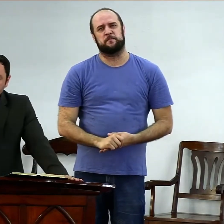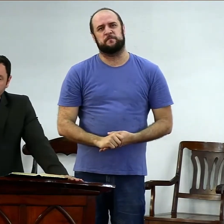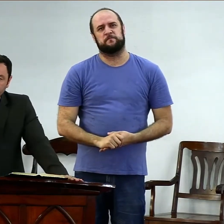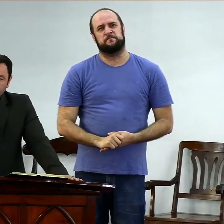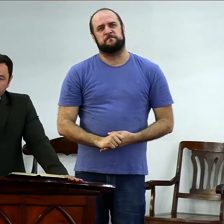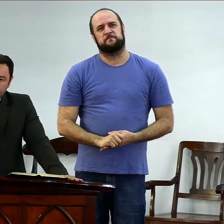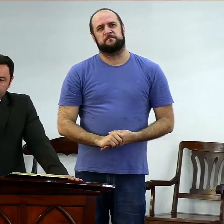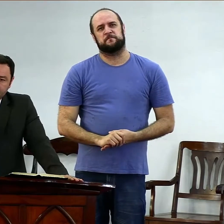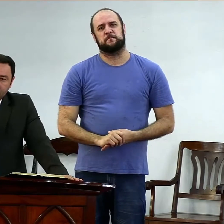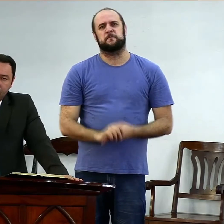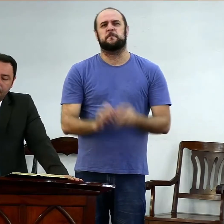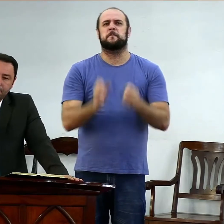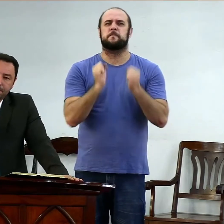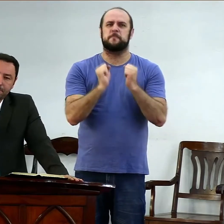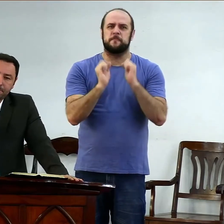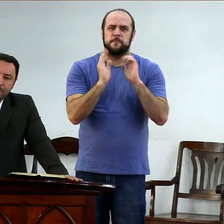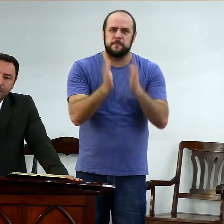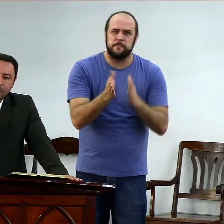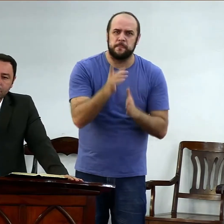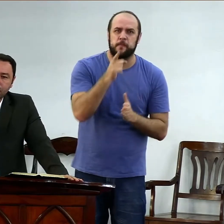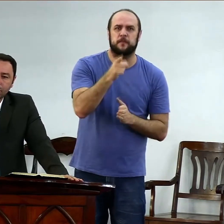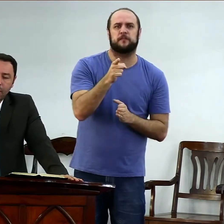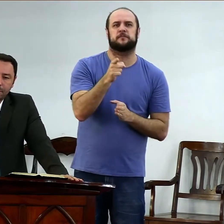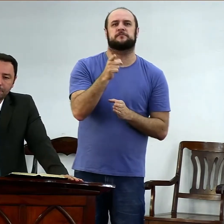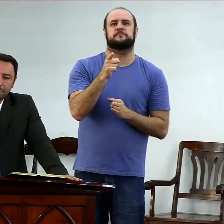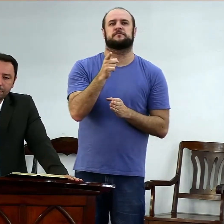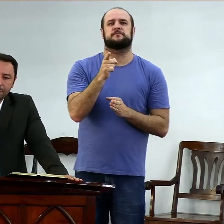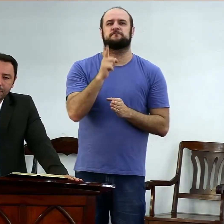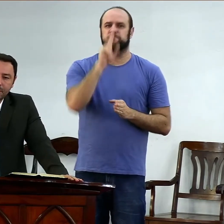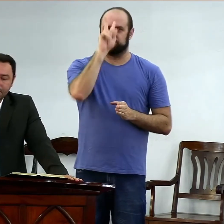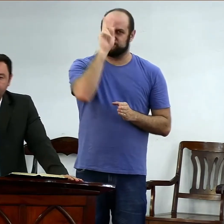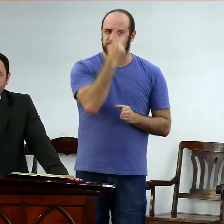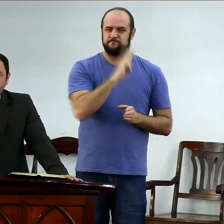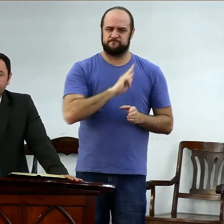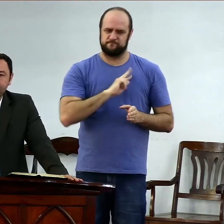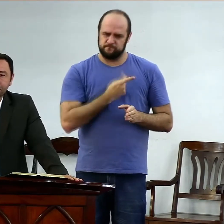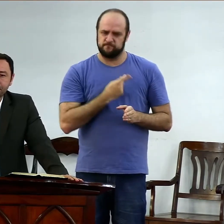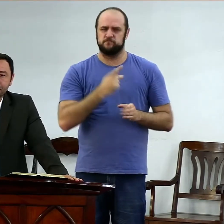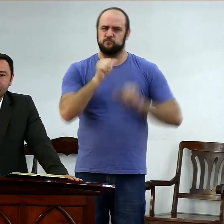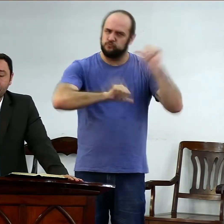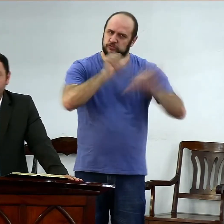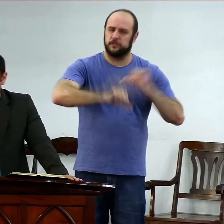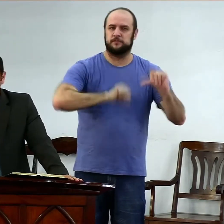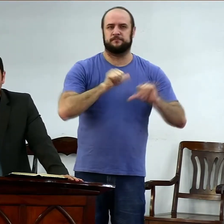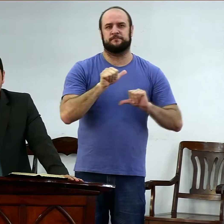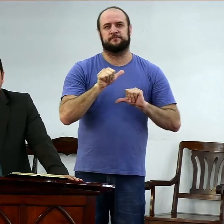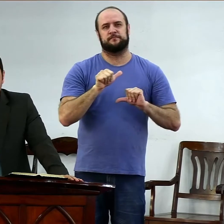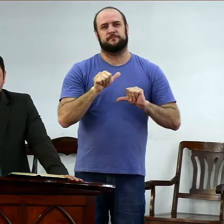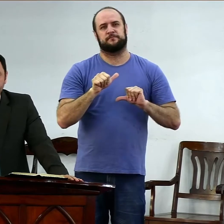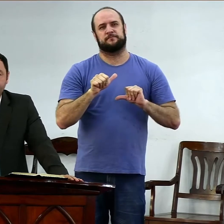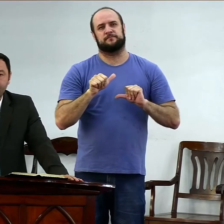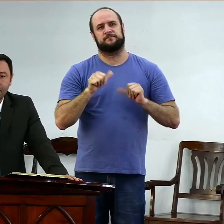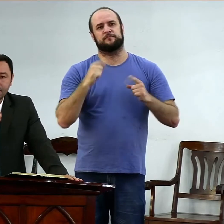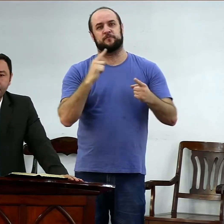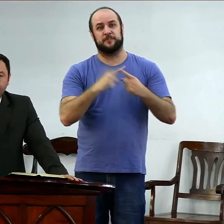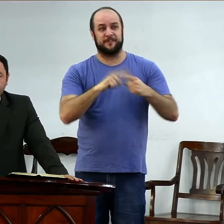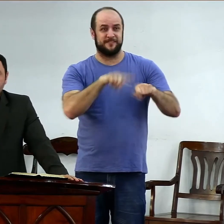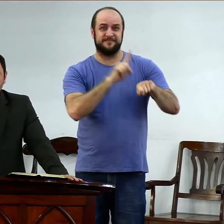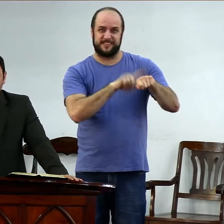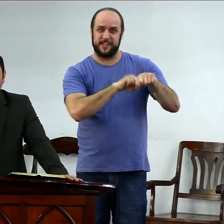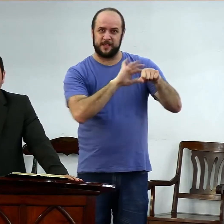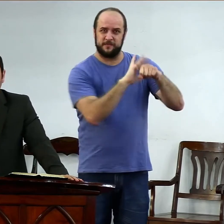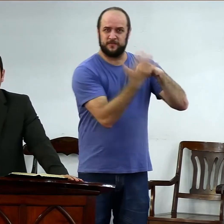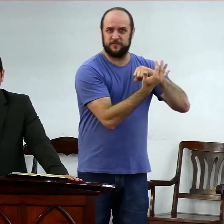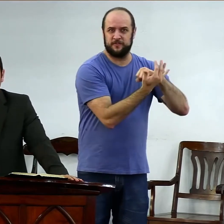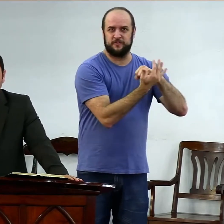Talvez seja o tempo de você pensar e de mudar. Sabe por quê? Porque isso vai passar. Esse período